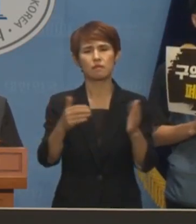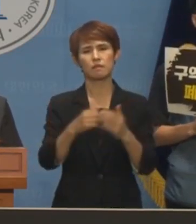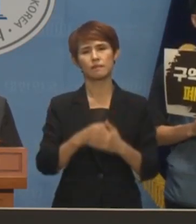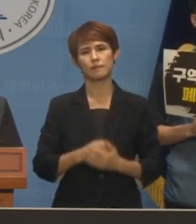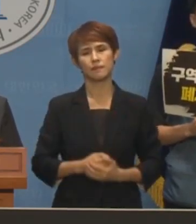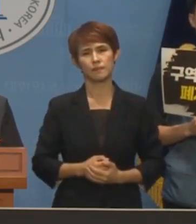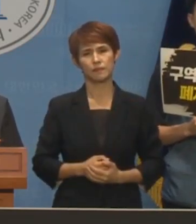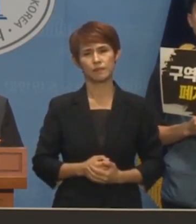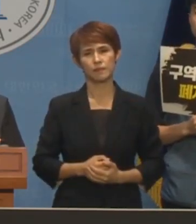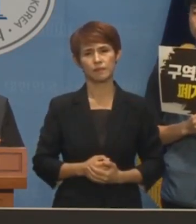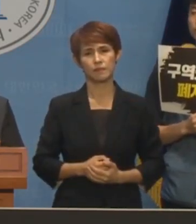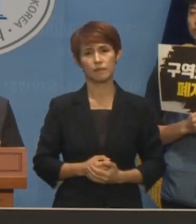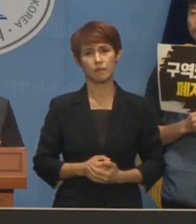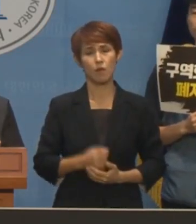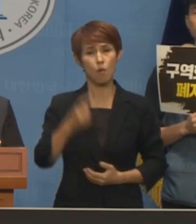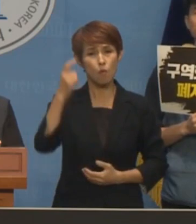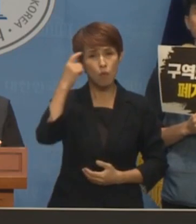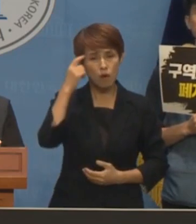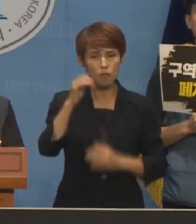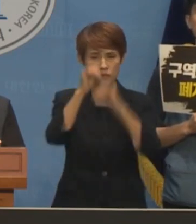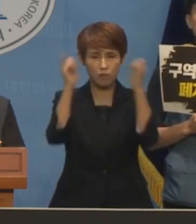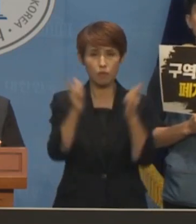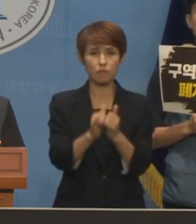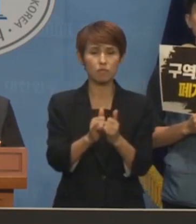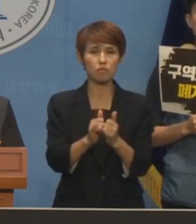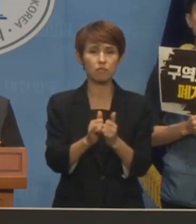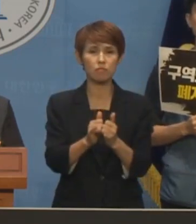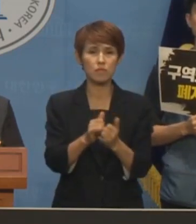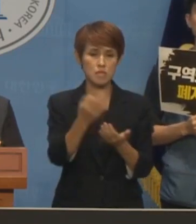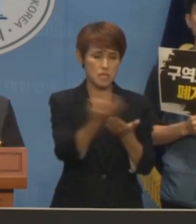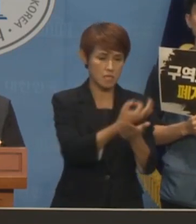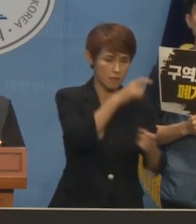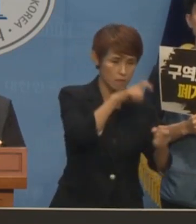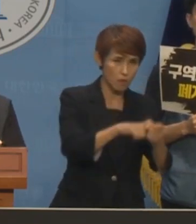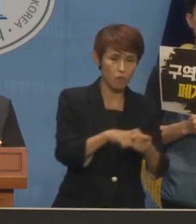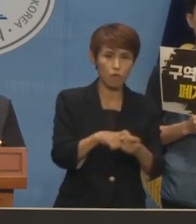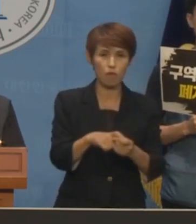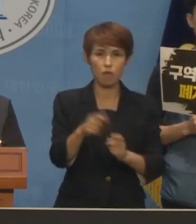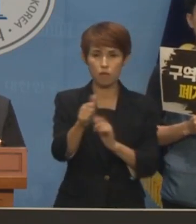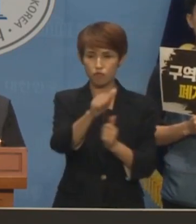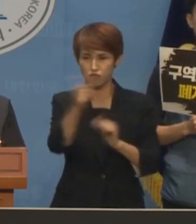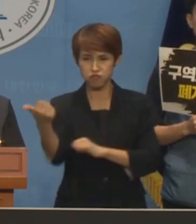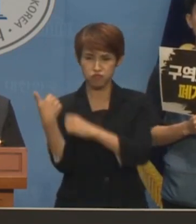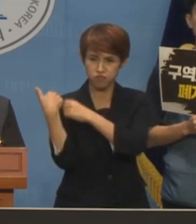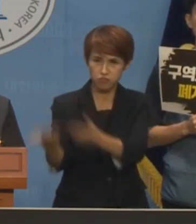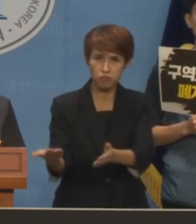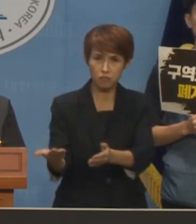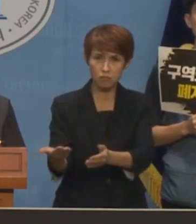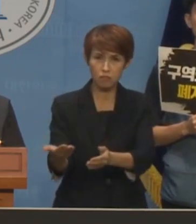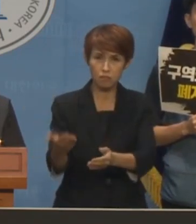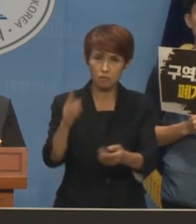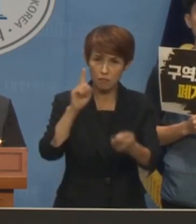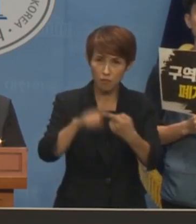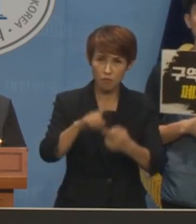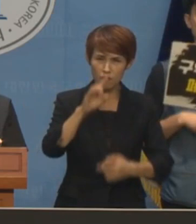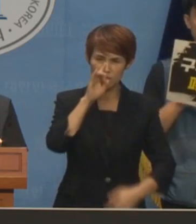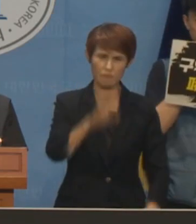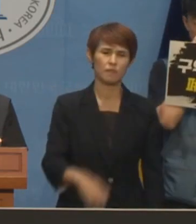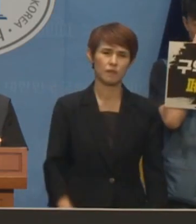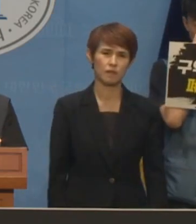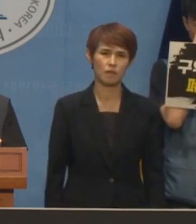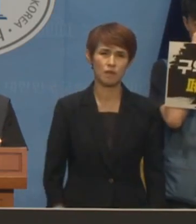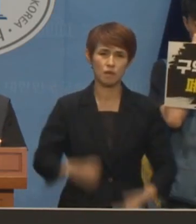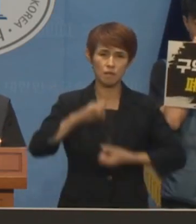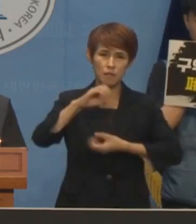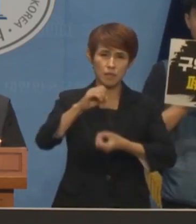자본이 그들의 이익을 위해 노동자의 생명을 앗아가 보고만 있습니까 배달 노동자들이 얼마나 더